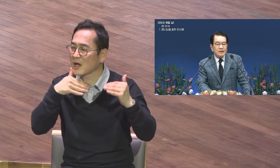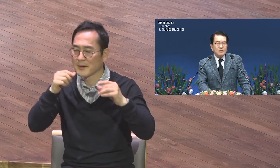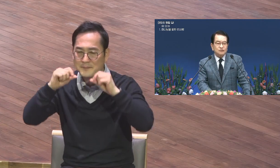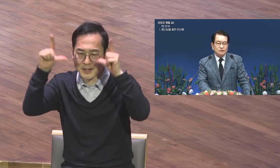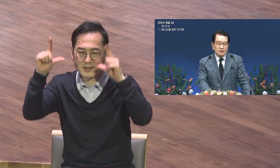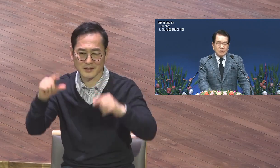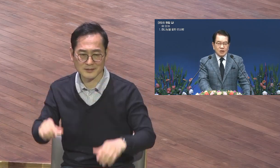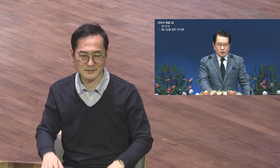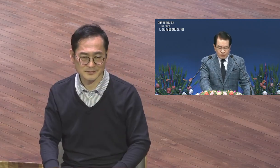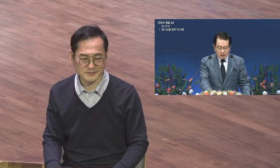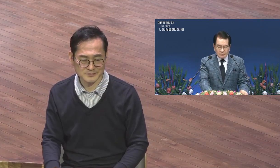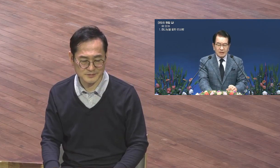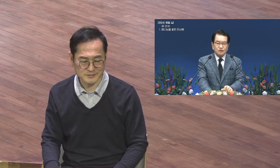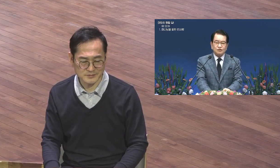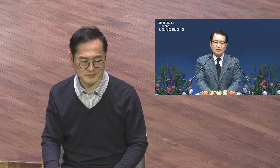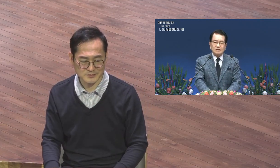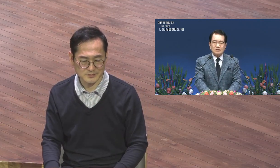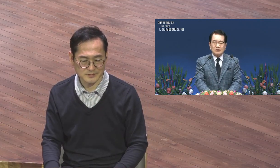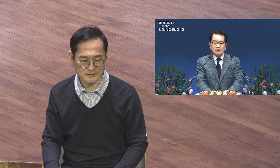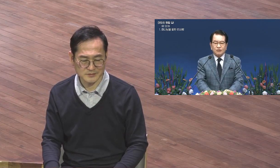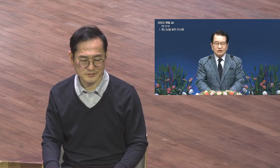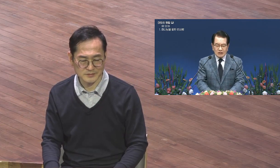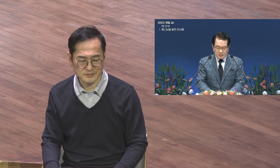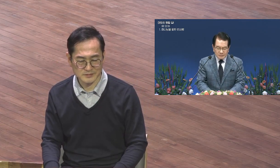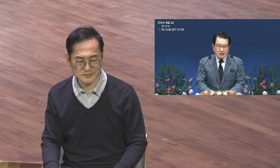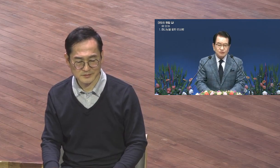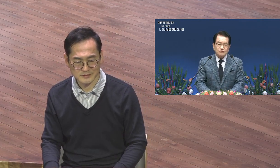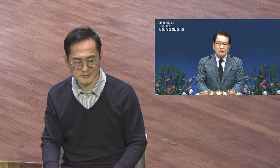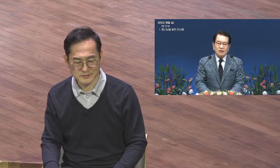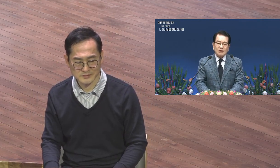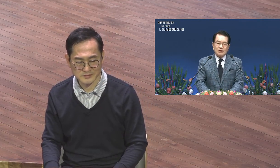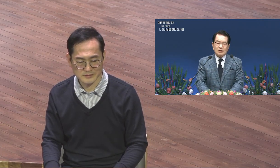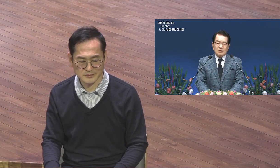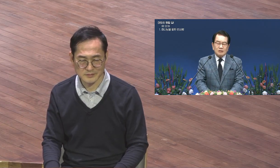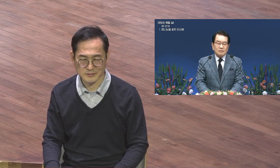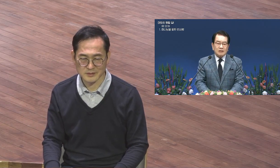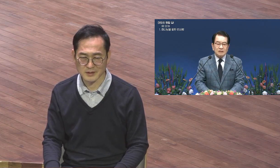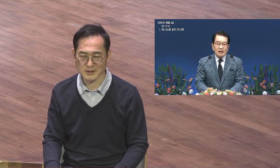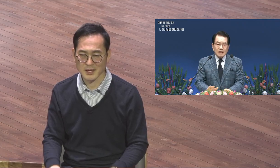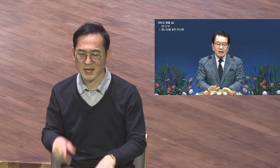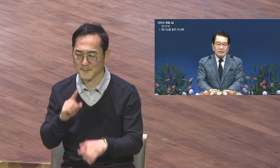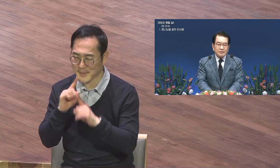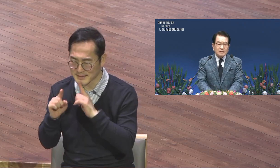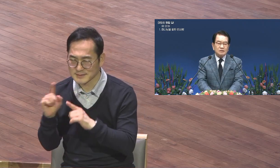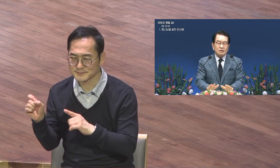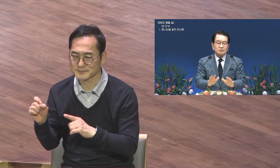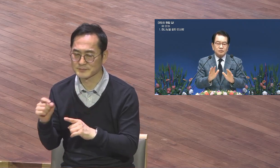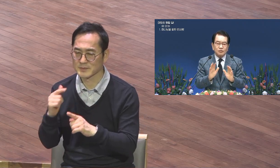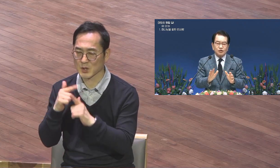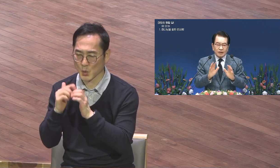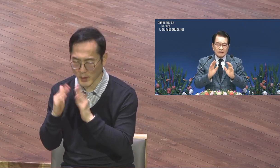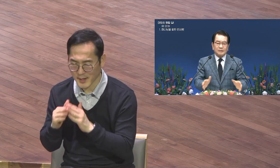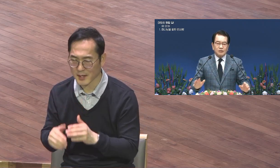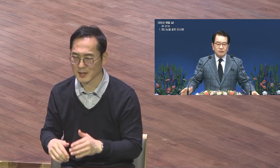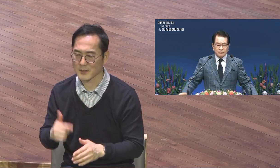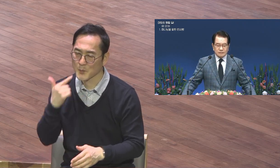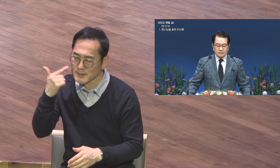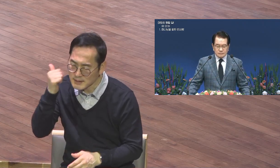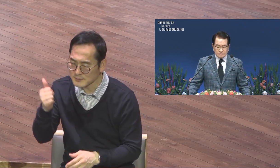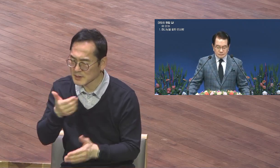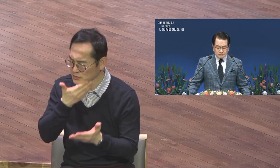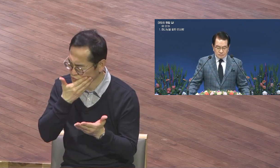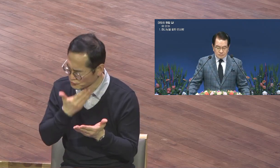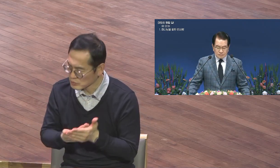예배가 얼마나 중요하지, 교회가 얼마나 중요하지, 목사님이 얼마나 중요하지. 막 그냥 하나님 앞에 그 부모통이 다 비운